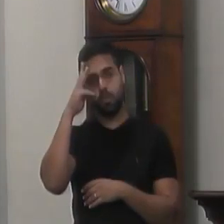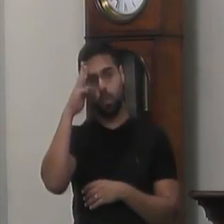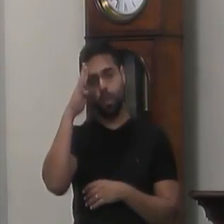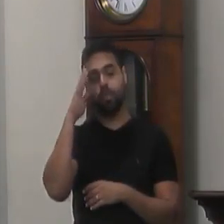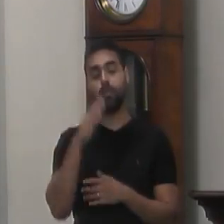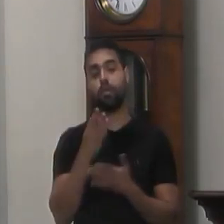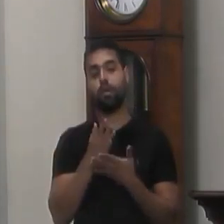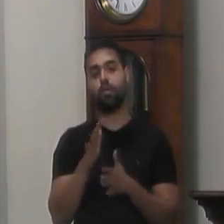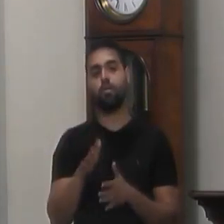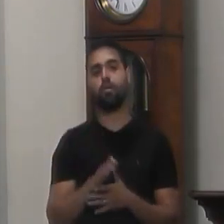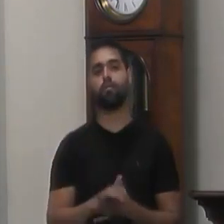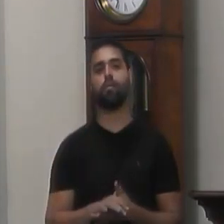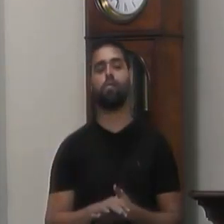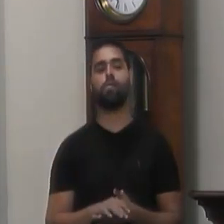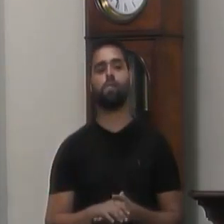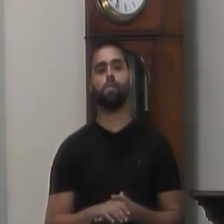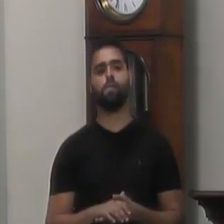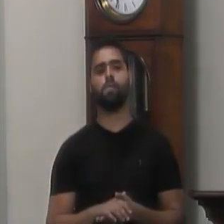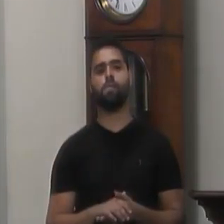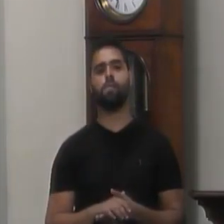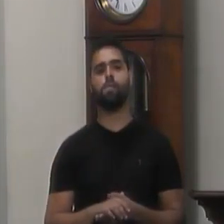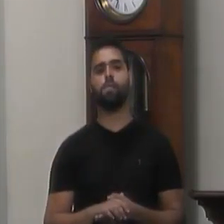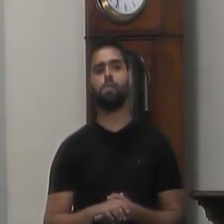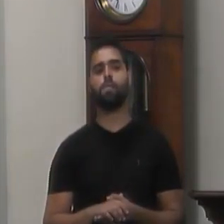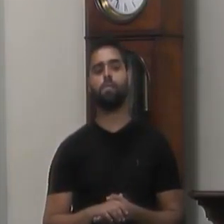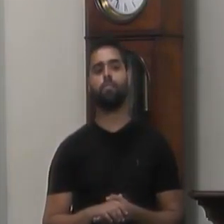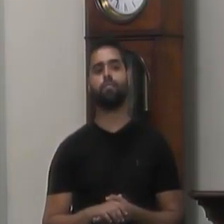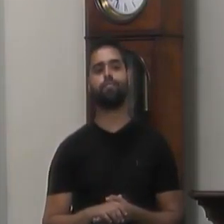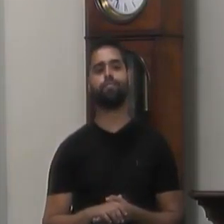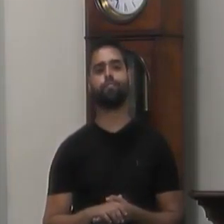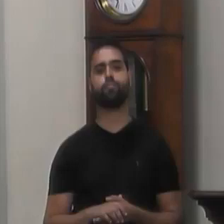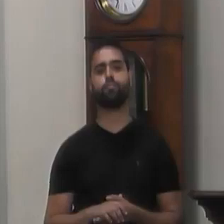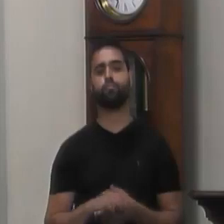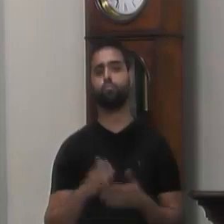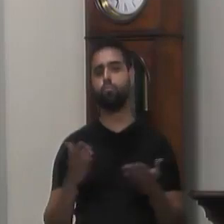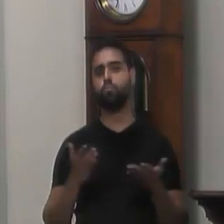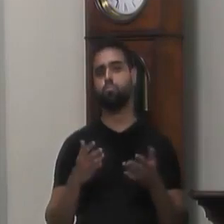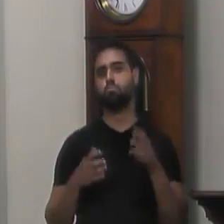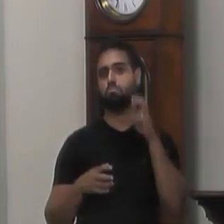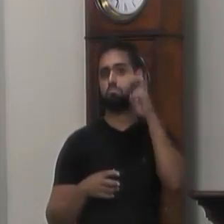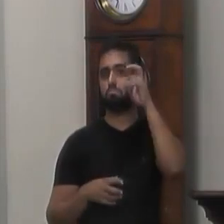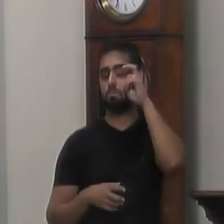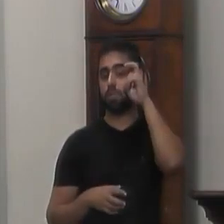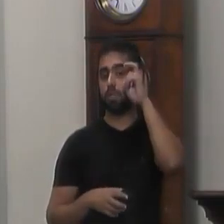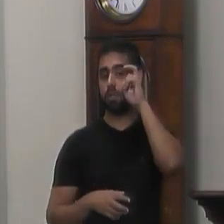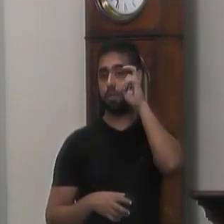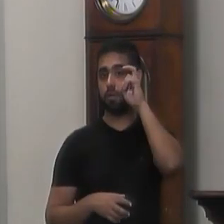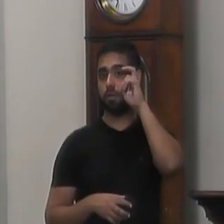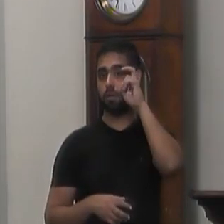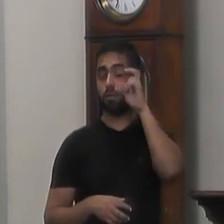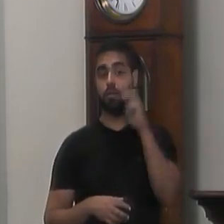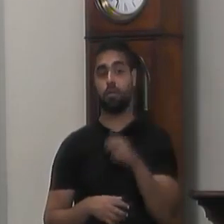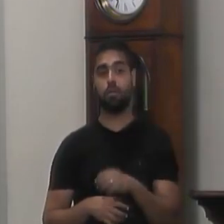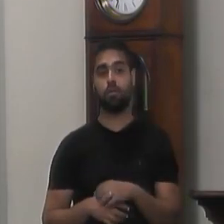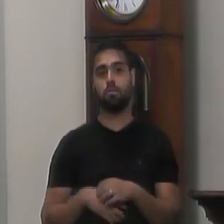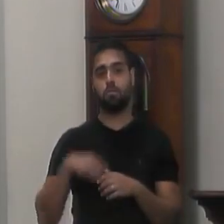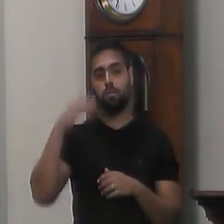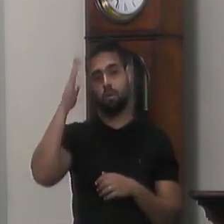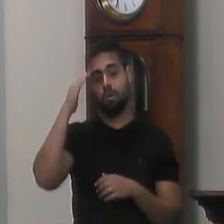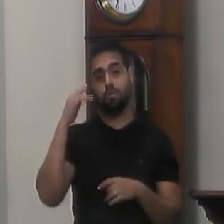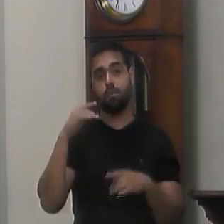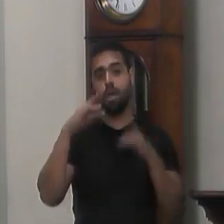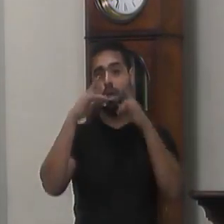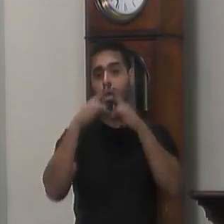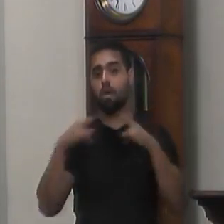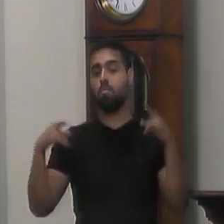cinza, de madrugada, quarta-feira. Hoje é quinta-feira, não sei como é que foi os barraqueiros, se